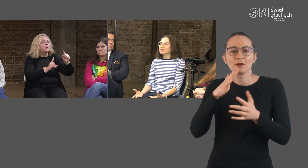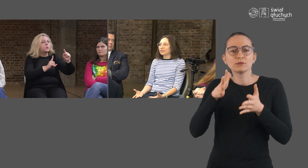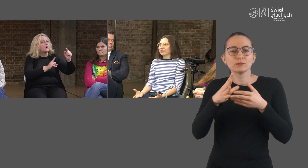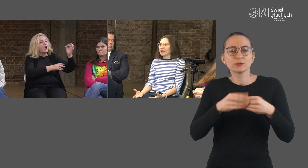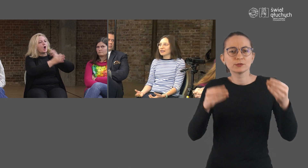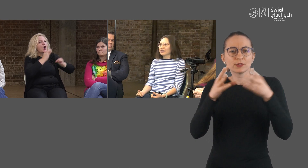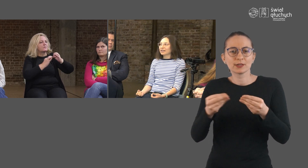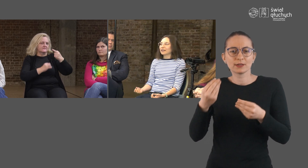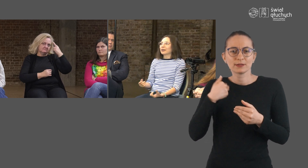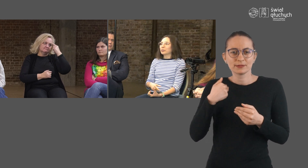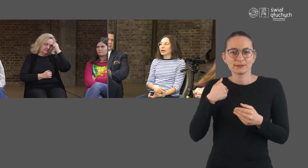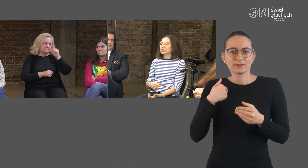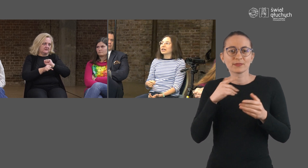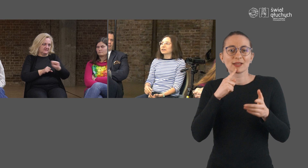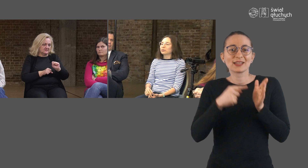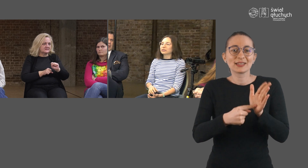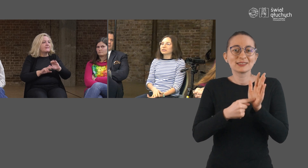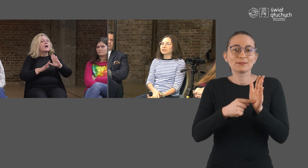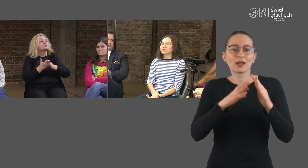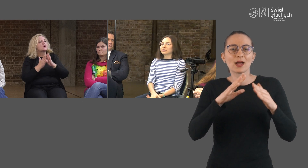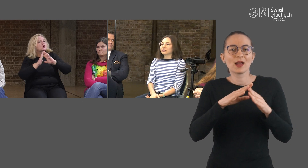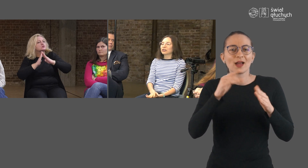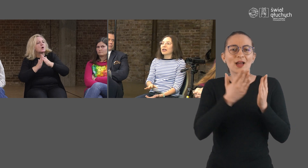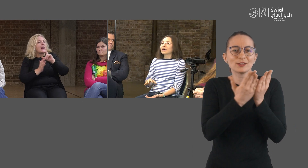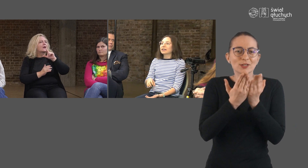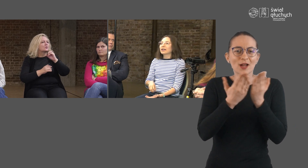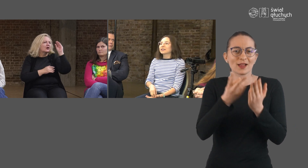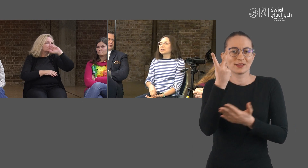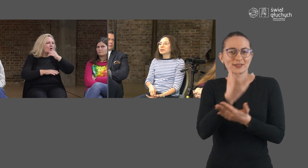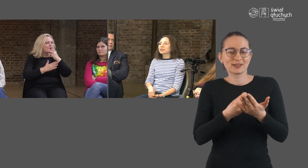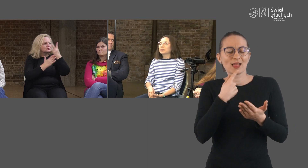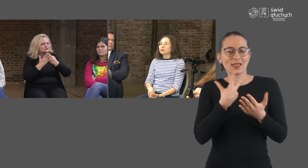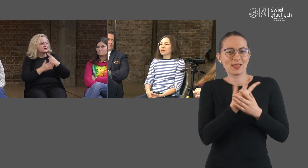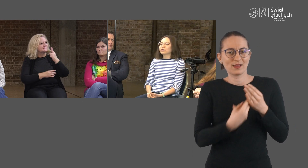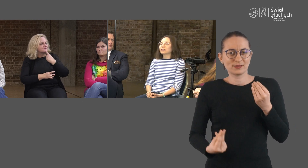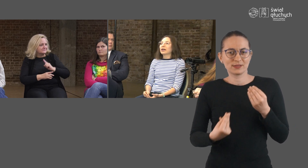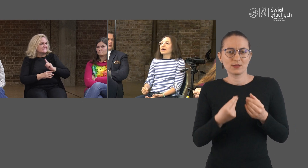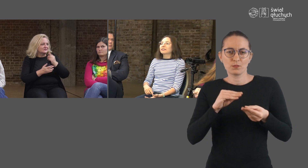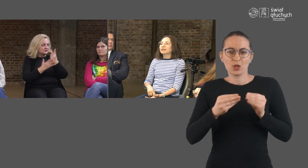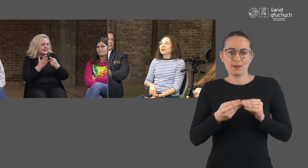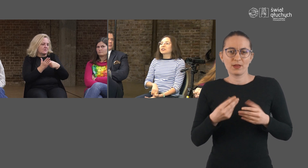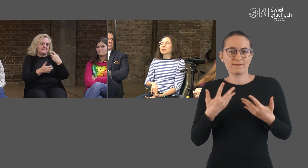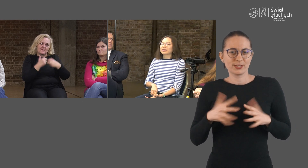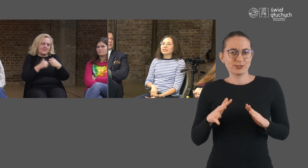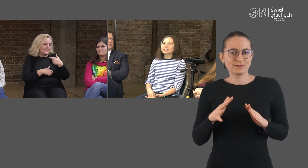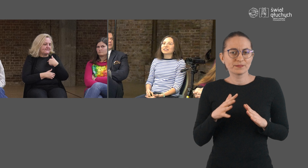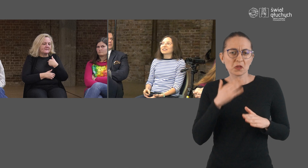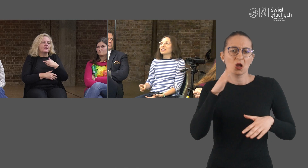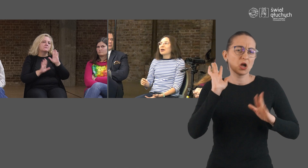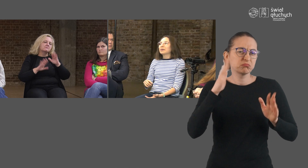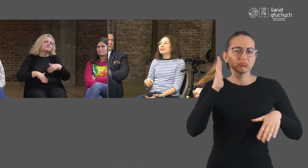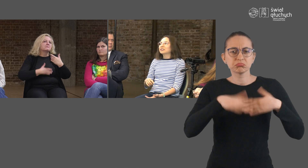całą historię, jak były jakieś lektury czy coś. I zmierzam do tego, że wtedy jakoś